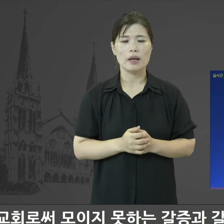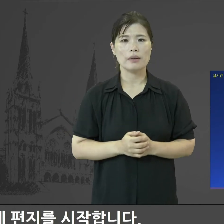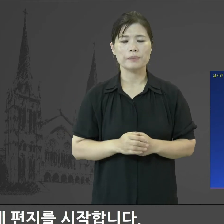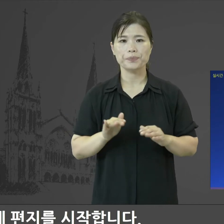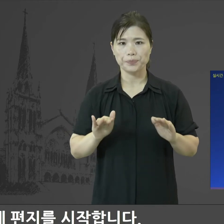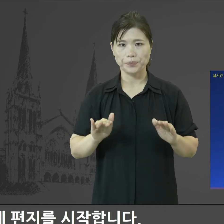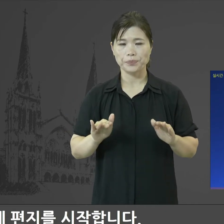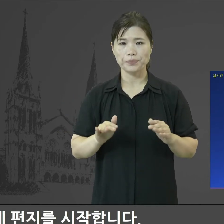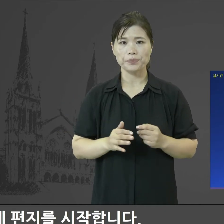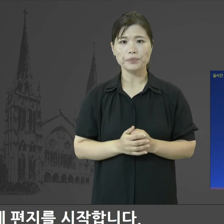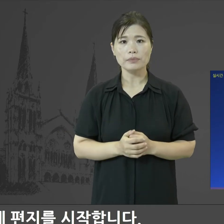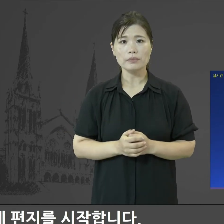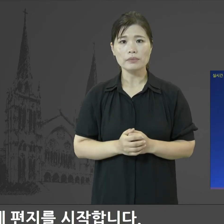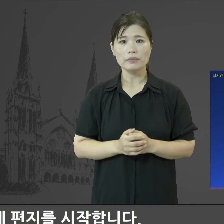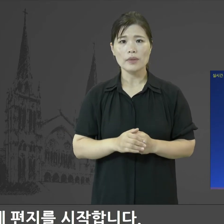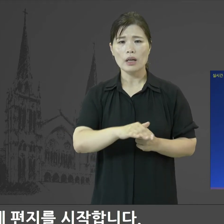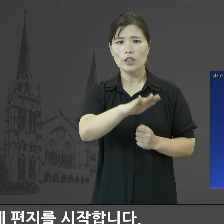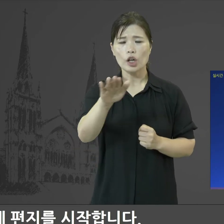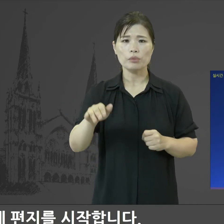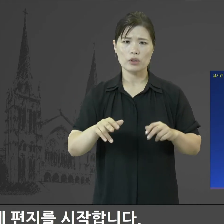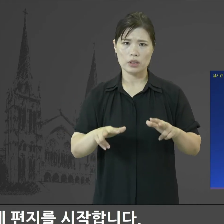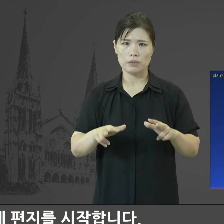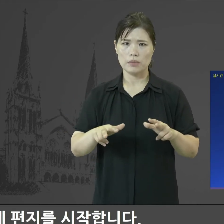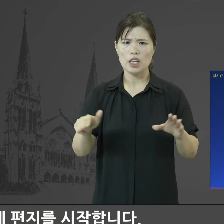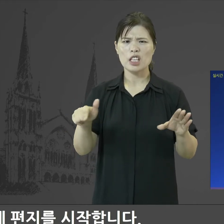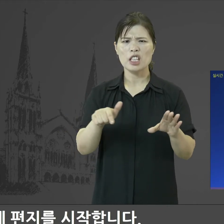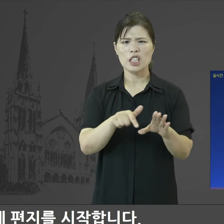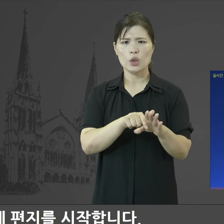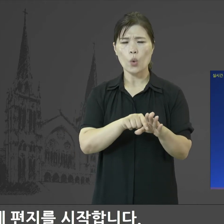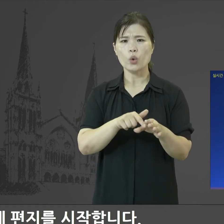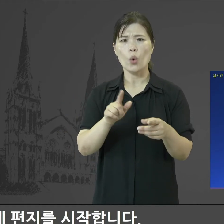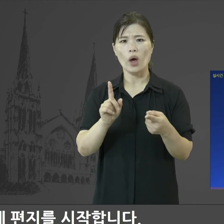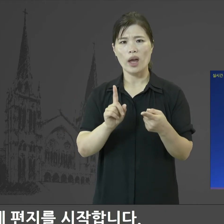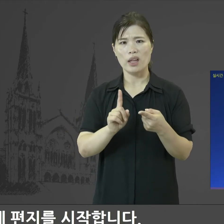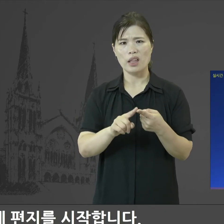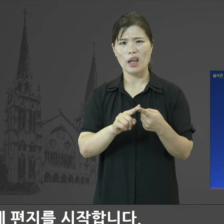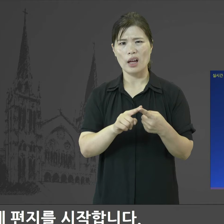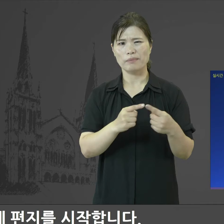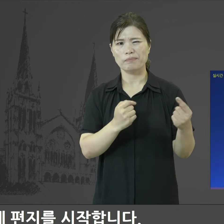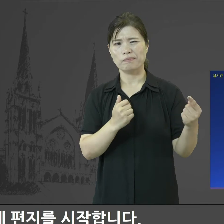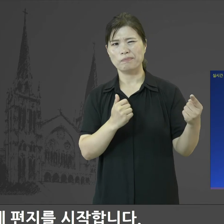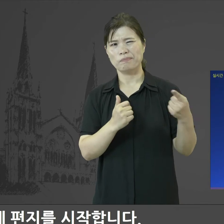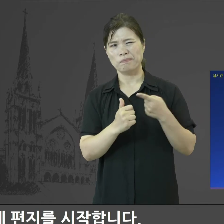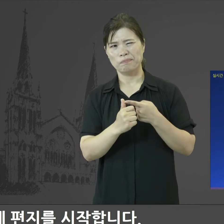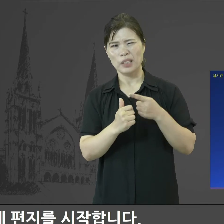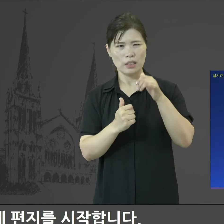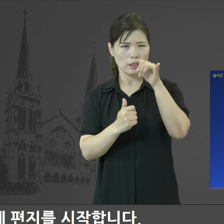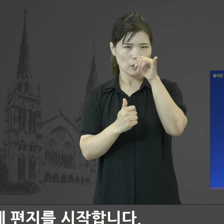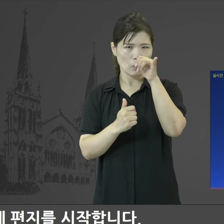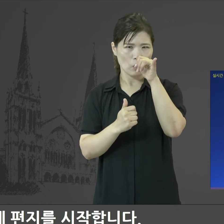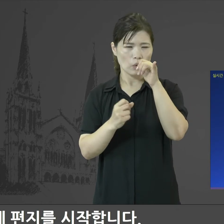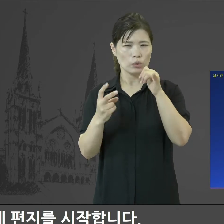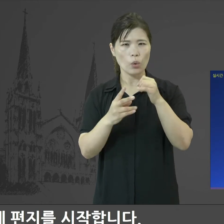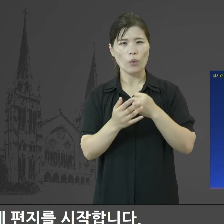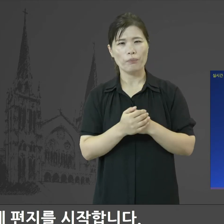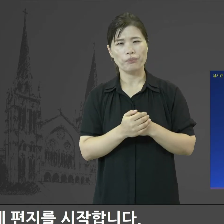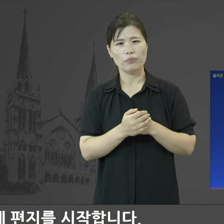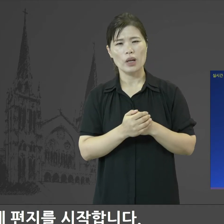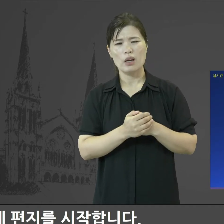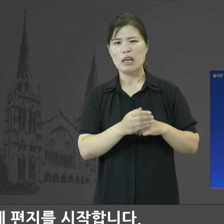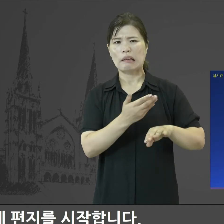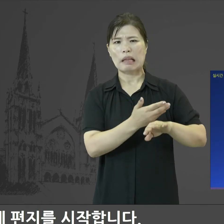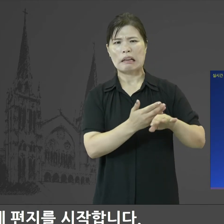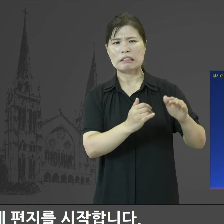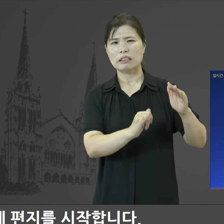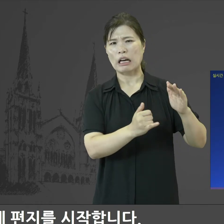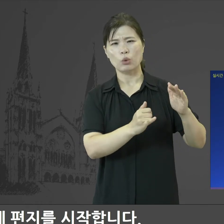오늘 우리도 점점 커져가는 기독교에 대한 반목, 또 가족들까지도 우리의 마음을 이해해 주지 못하는 서러움,